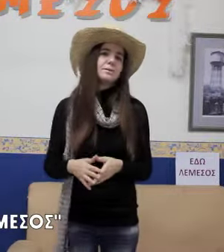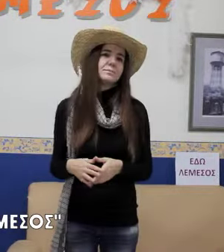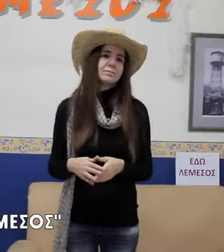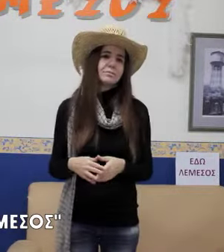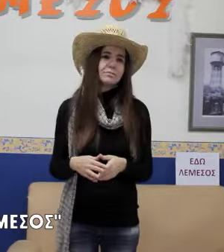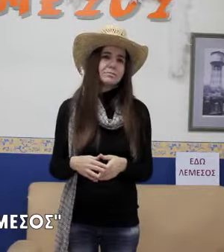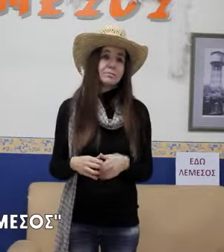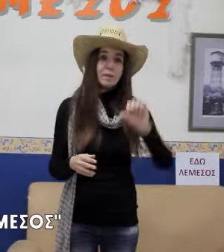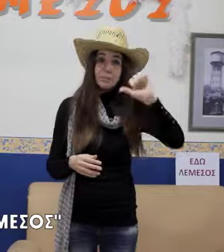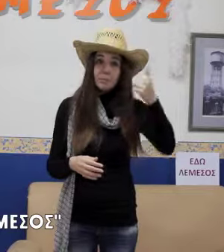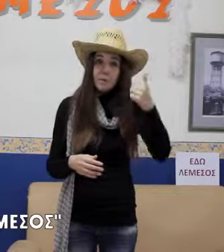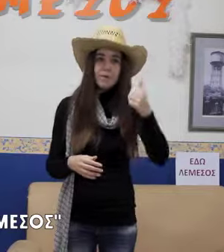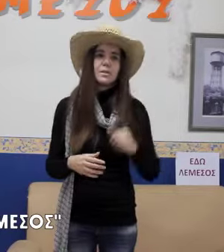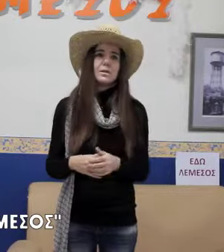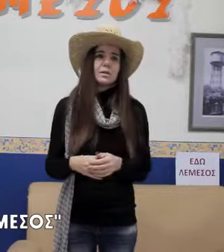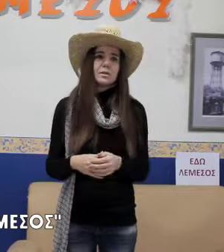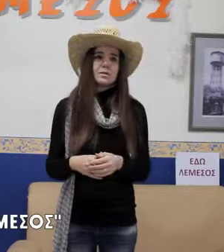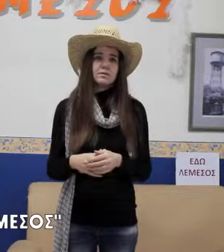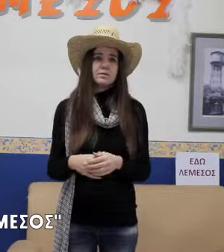Η πρώτη στις 10:30